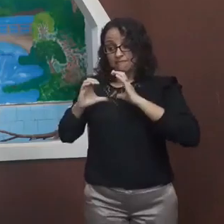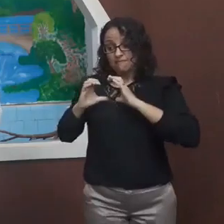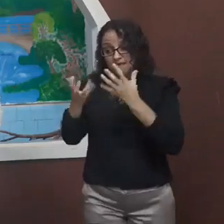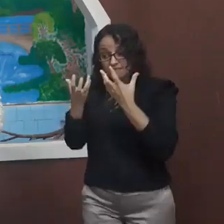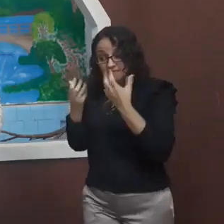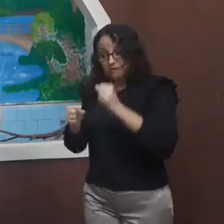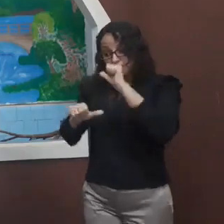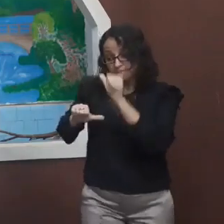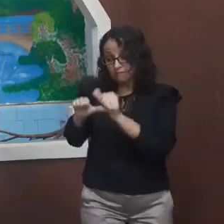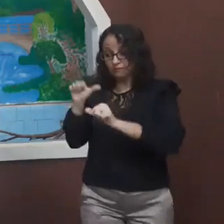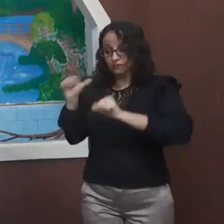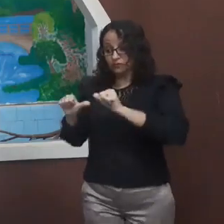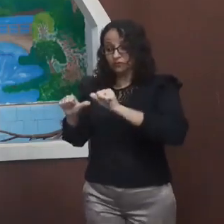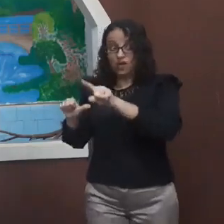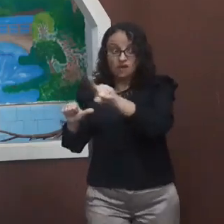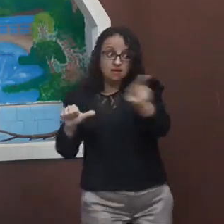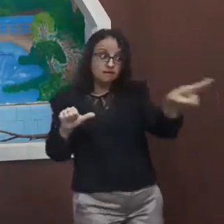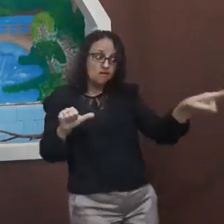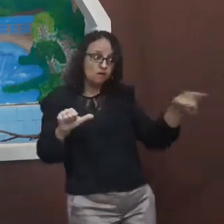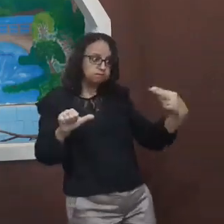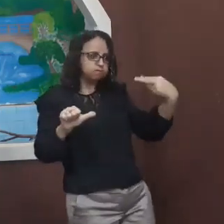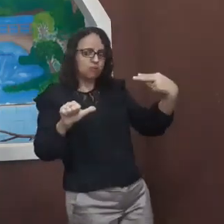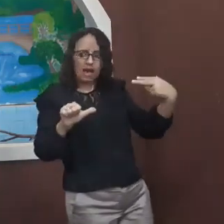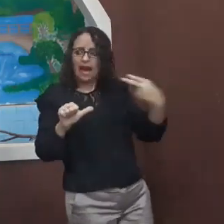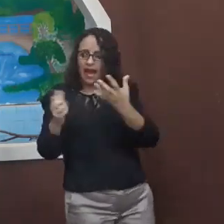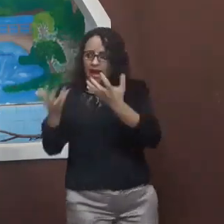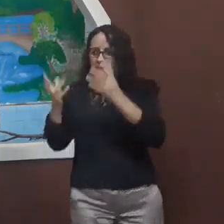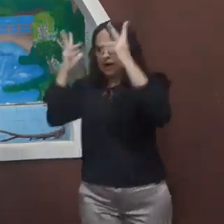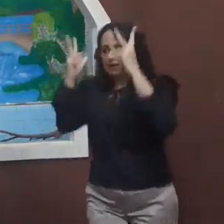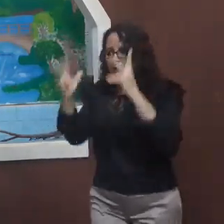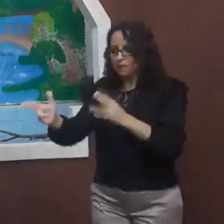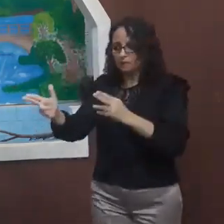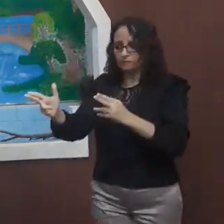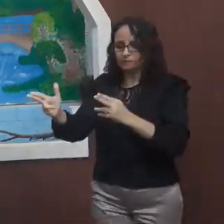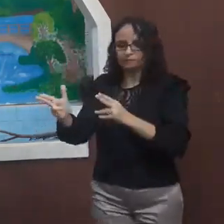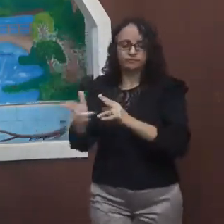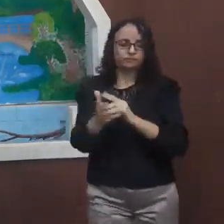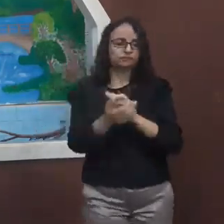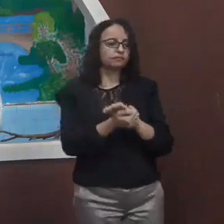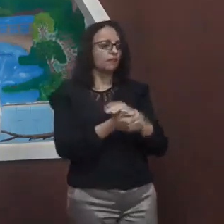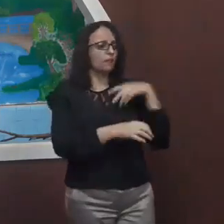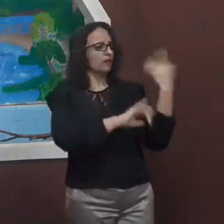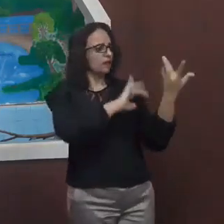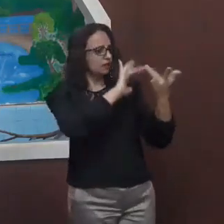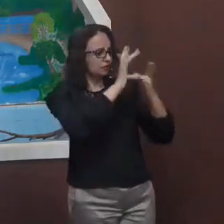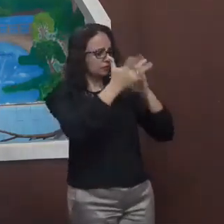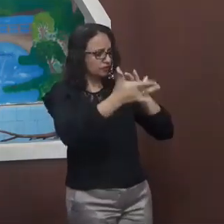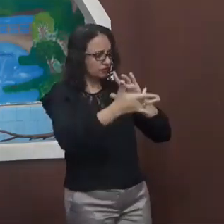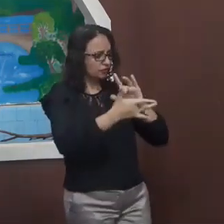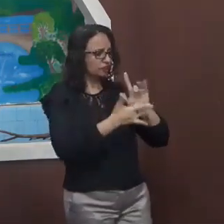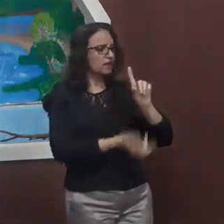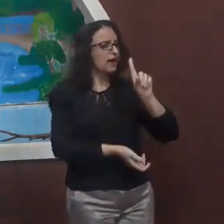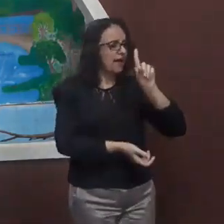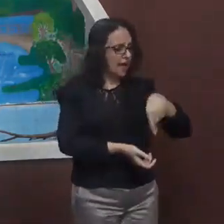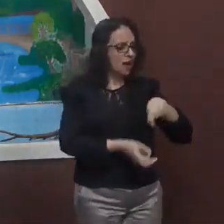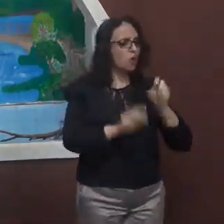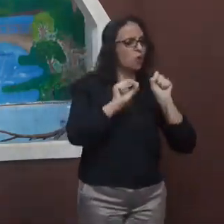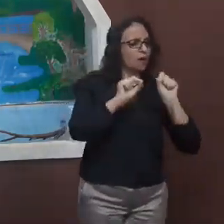aprendemos aqui nesse texto de Lucas capítulo 22, 31 e 32. Primeiro, Jesus, ele é